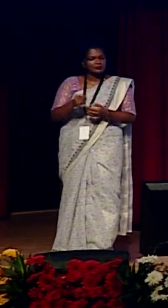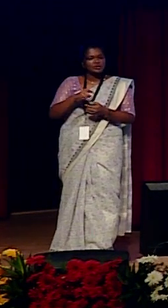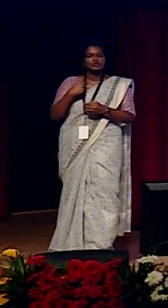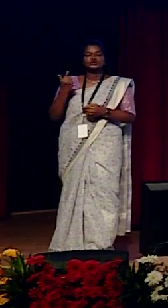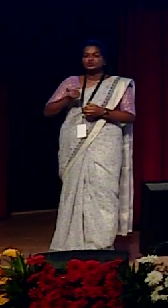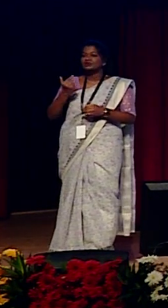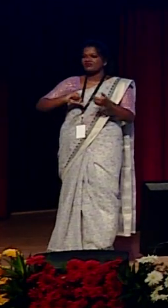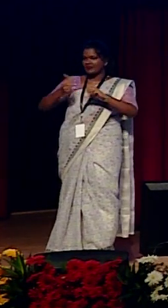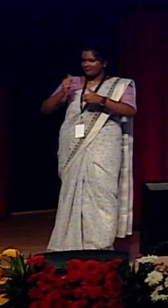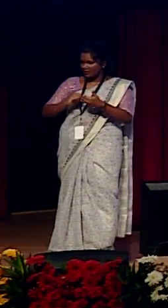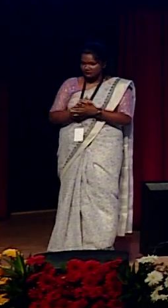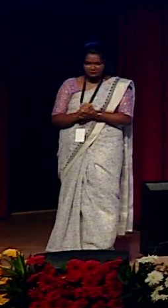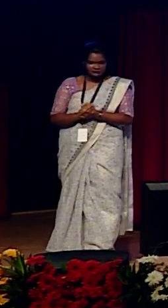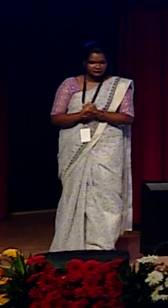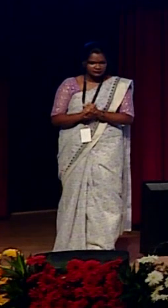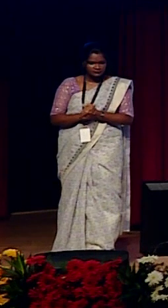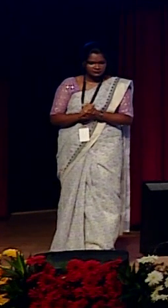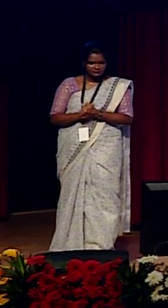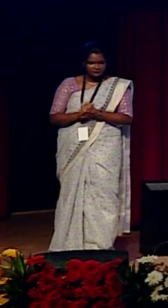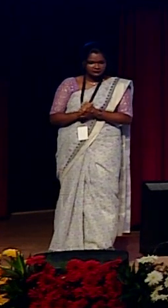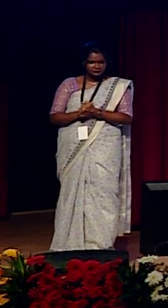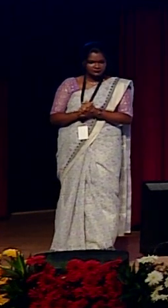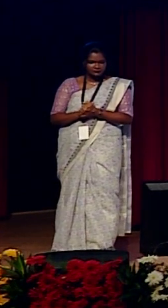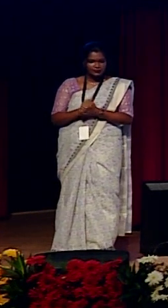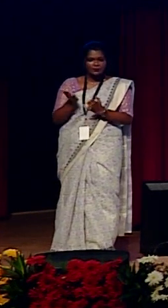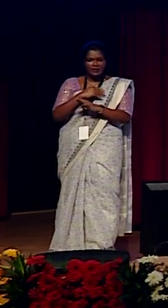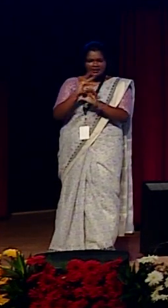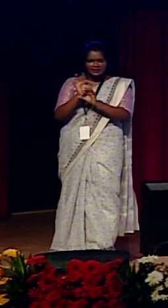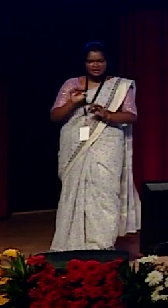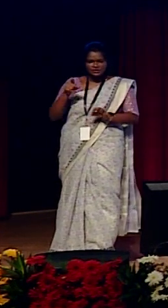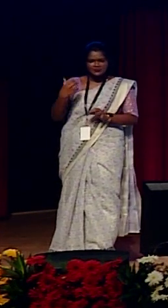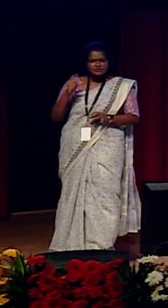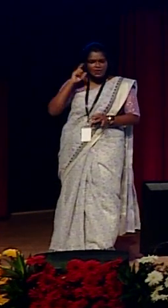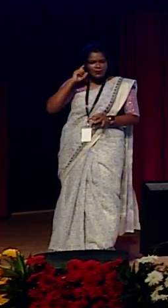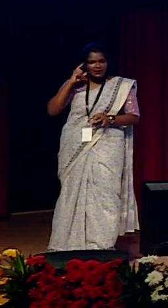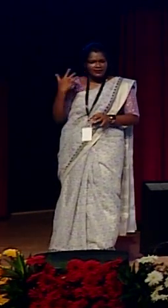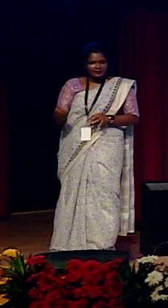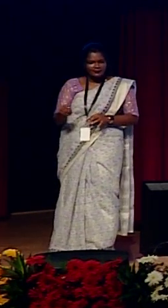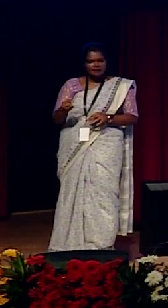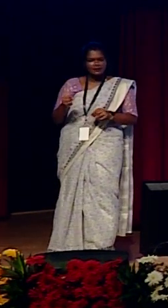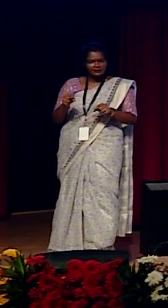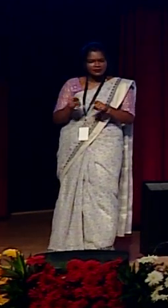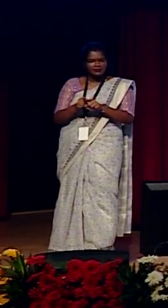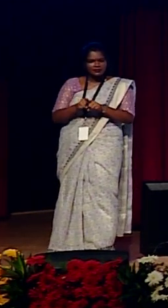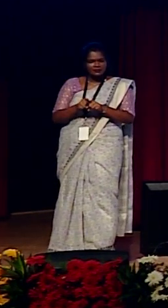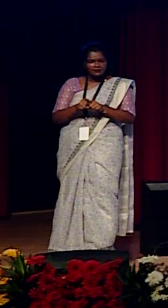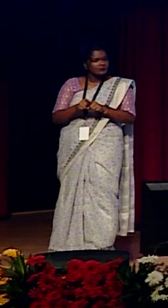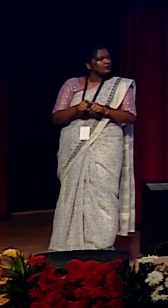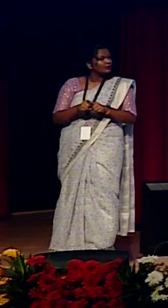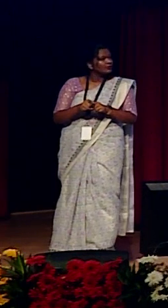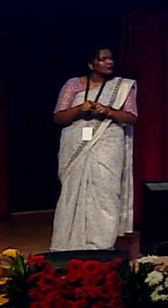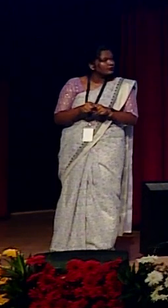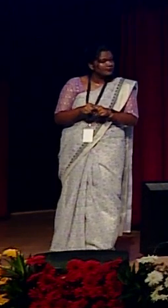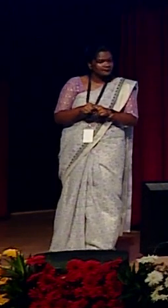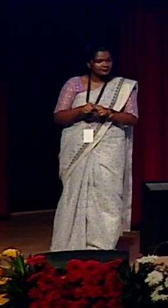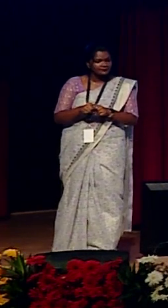user. तो हम लोग रेडी होने से उससे पहले ही सामान चाहिए। अच्छा मतलब अभी हाँ अभी हमें ये करना है इससे पहले। हाँ, मतलब ये शुरू हो